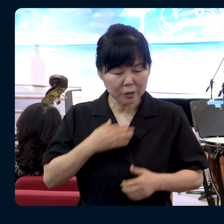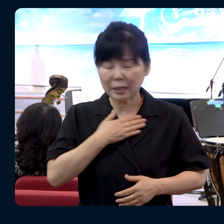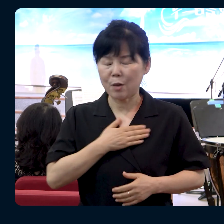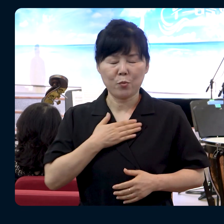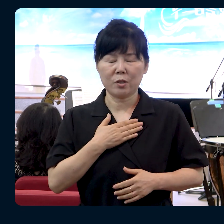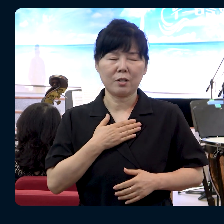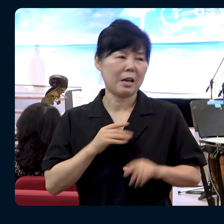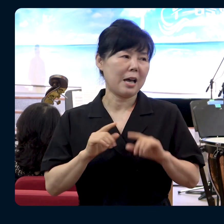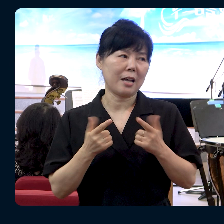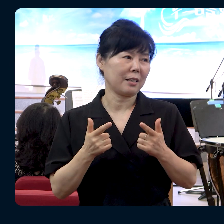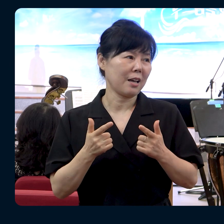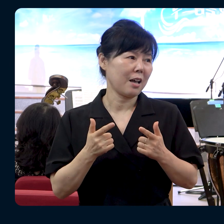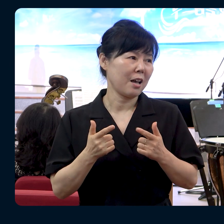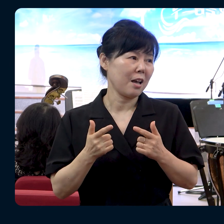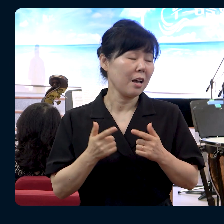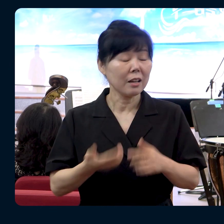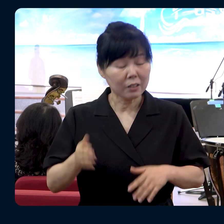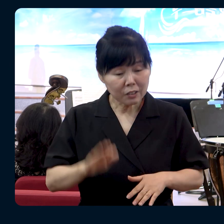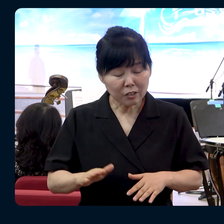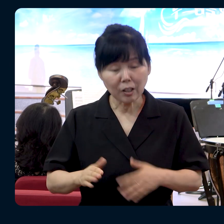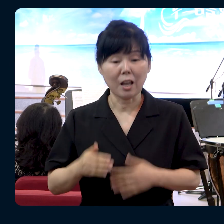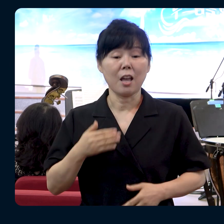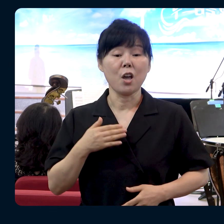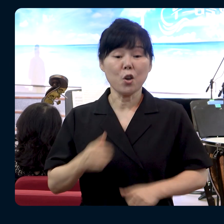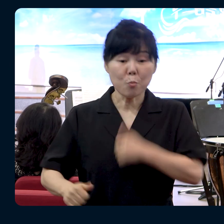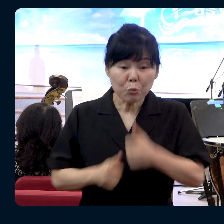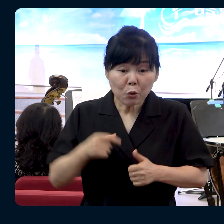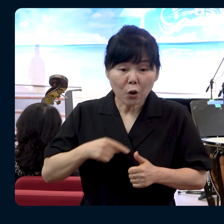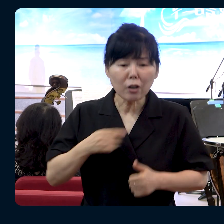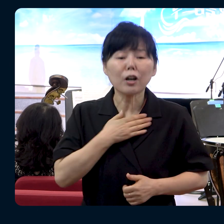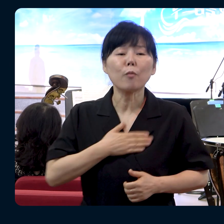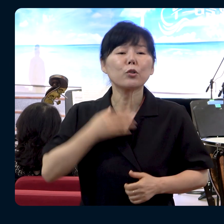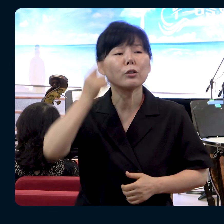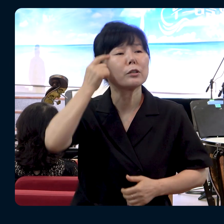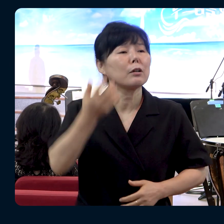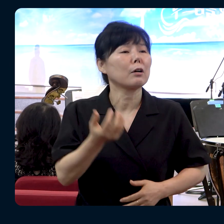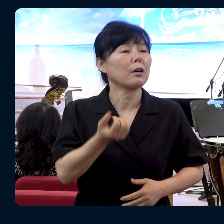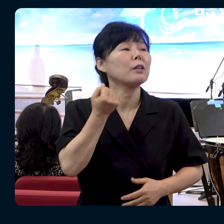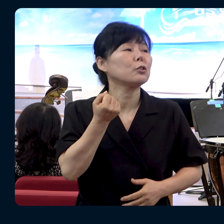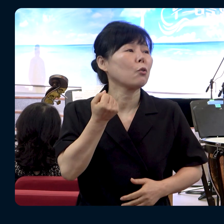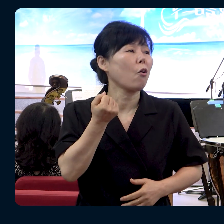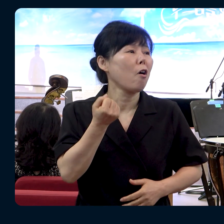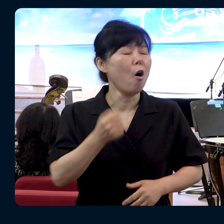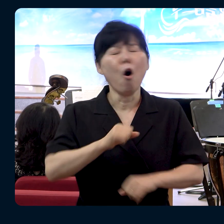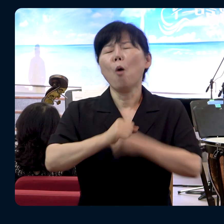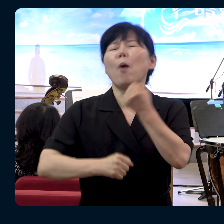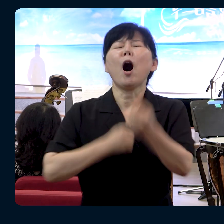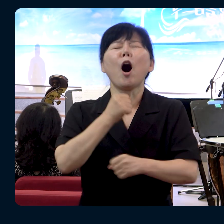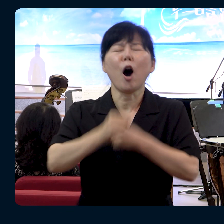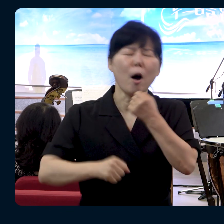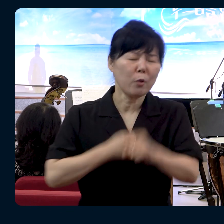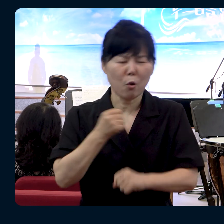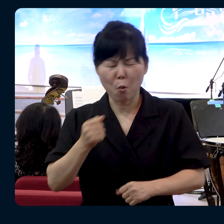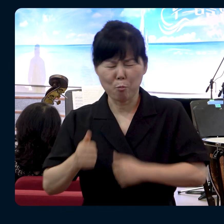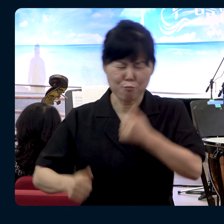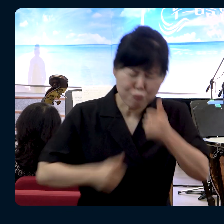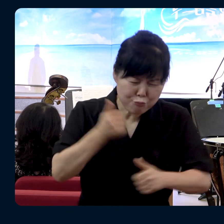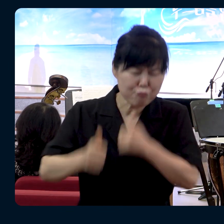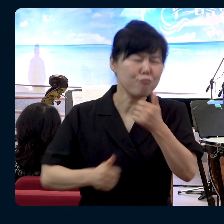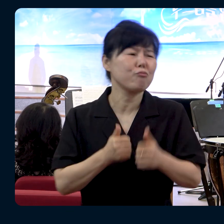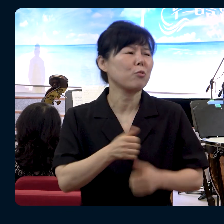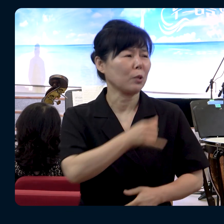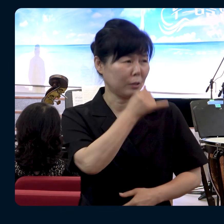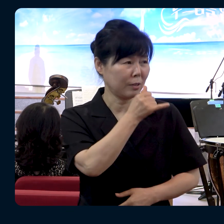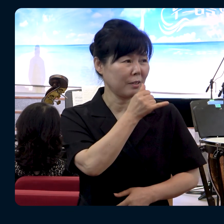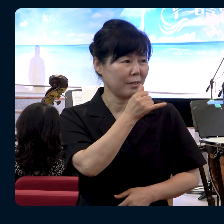그 분노를 굉장히 소중하게 우리는 받아들입니다. 분노가 올라올 때. 그리고 그 분노를